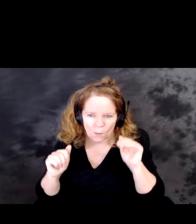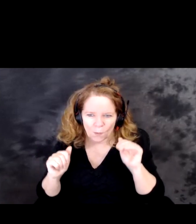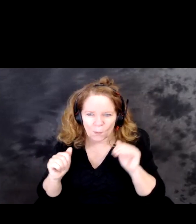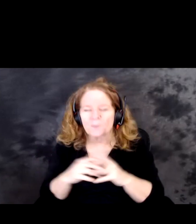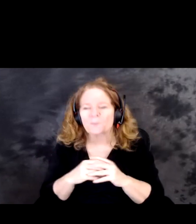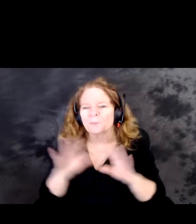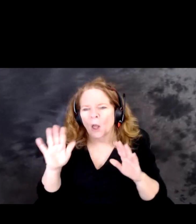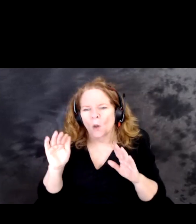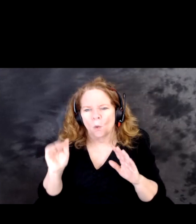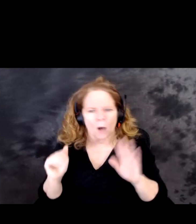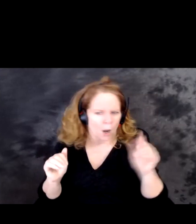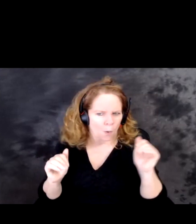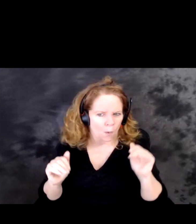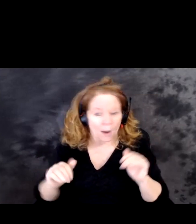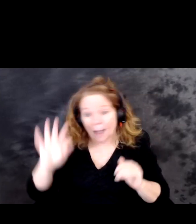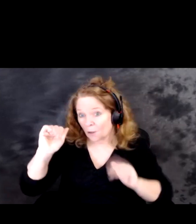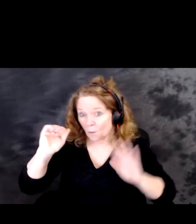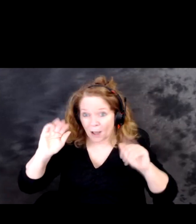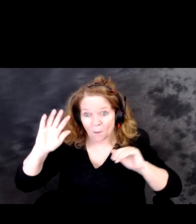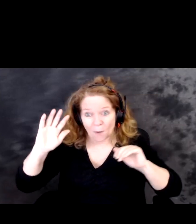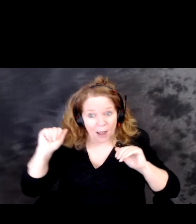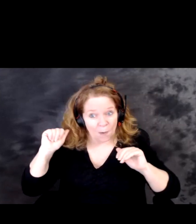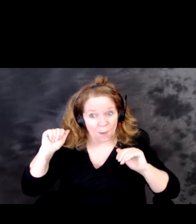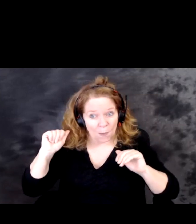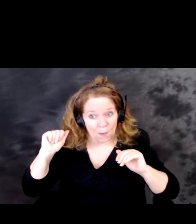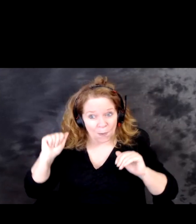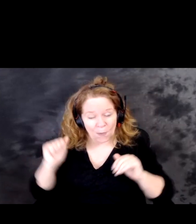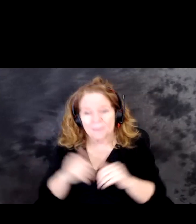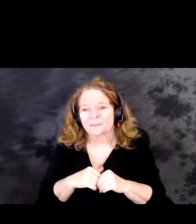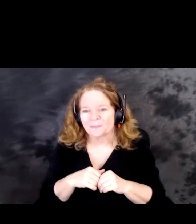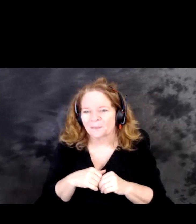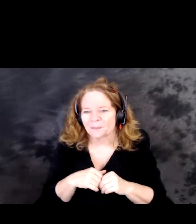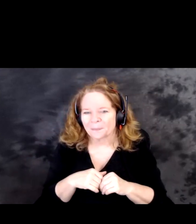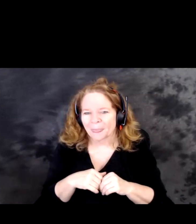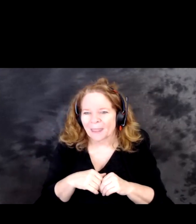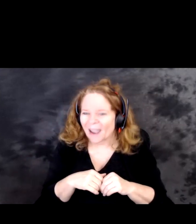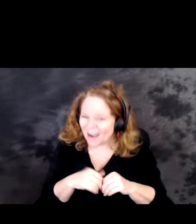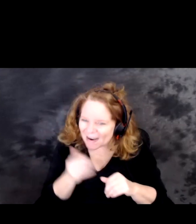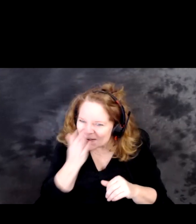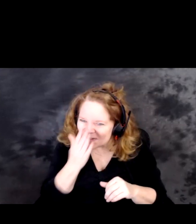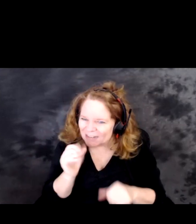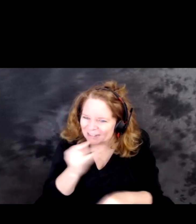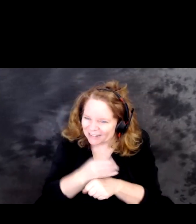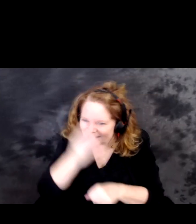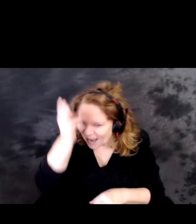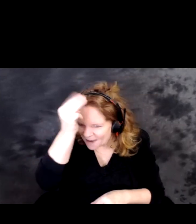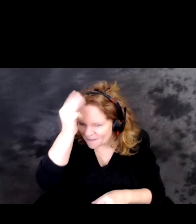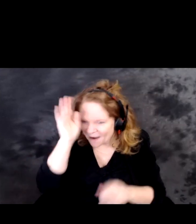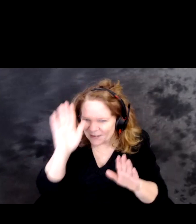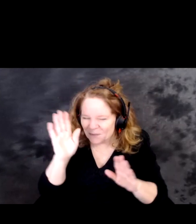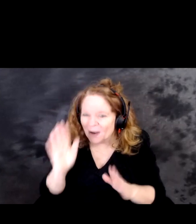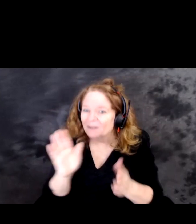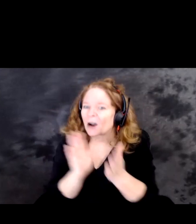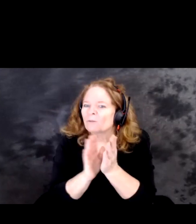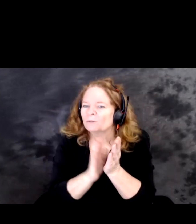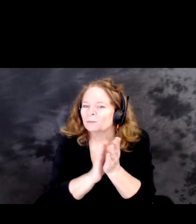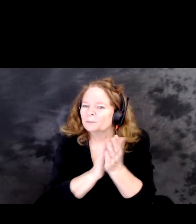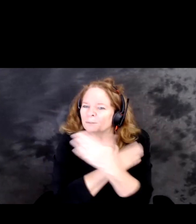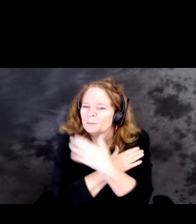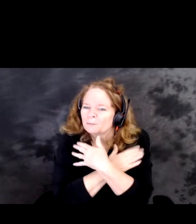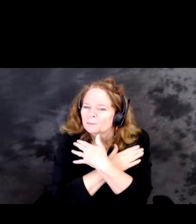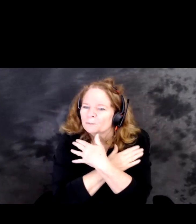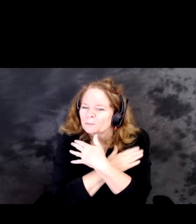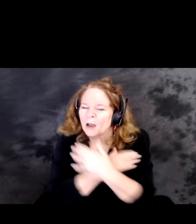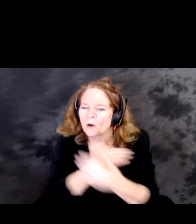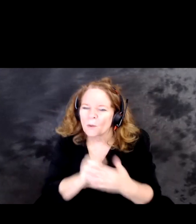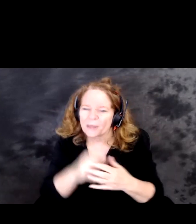hola, hola, hola, hola, hola, hola, hola. Hola, Marvin, eso fue brillante.